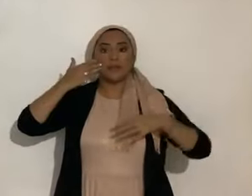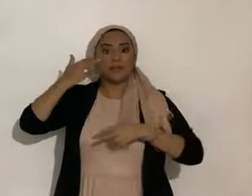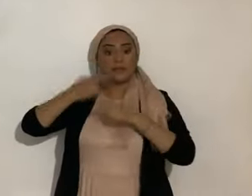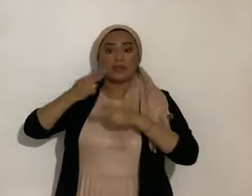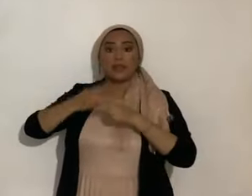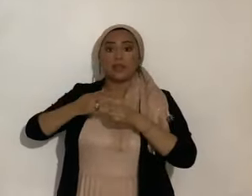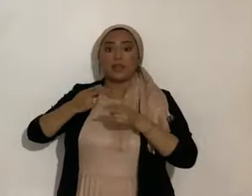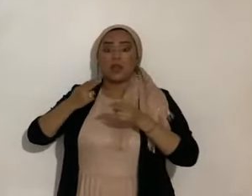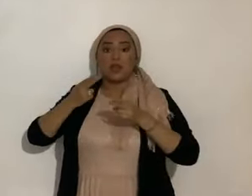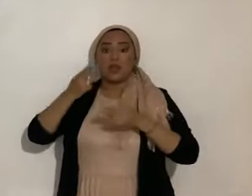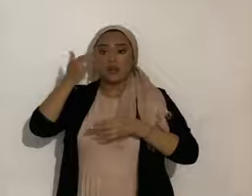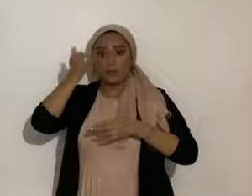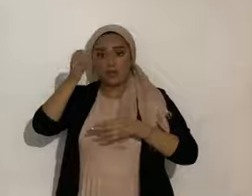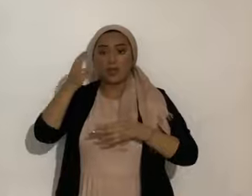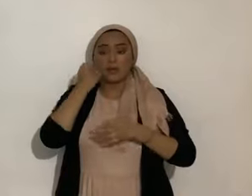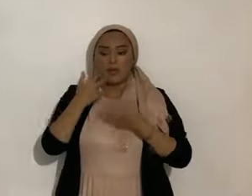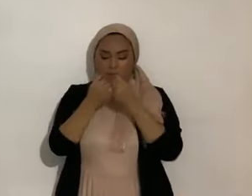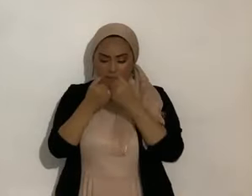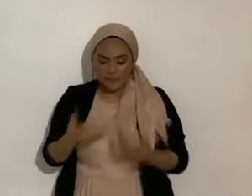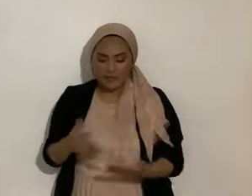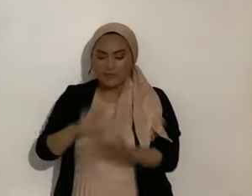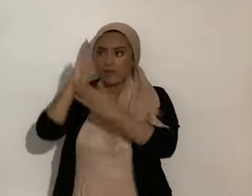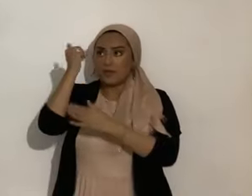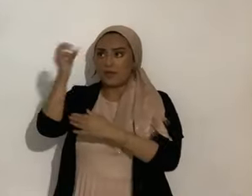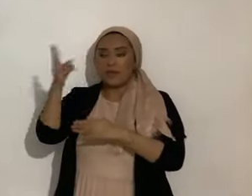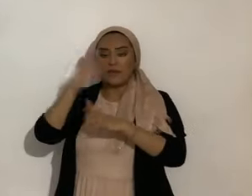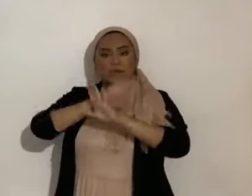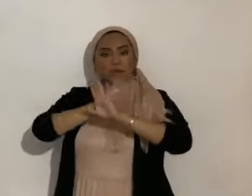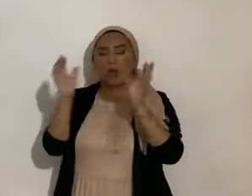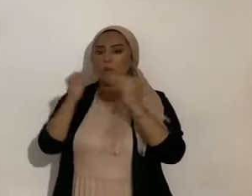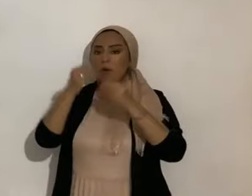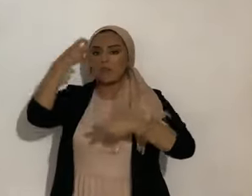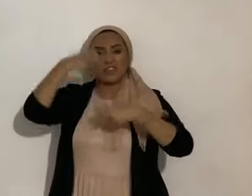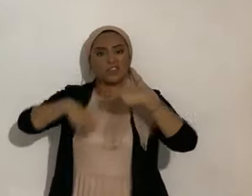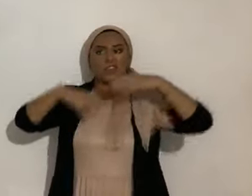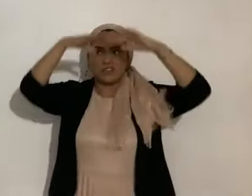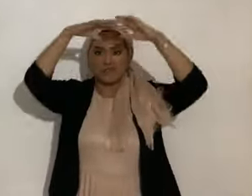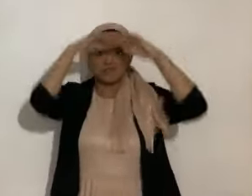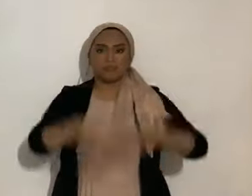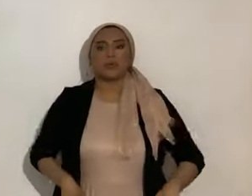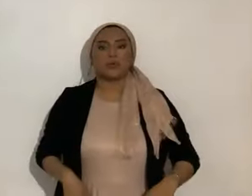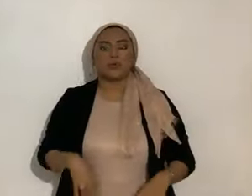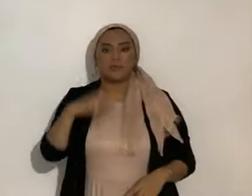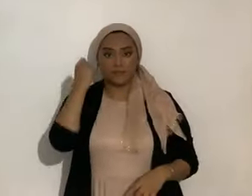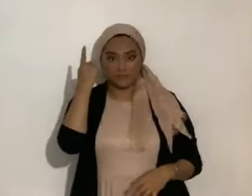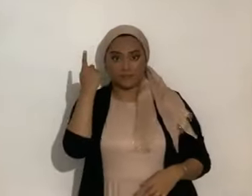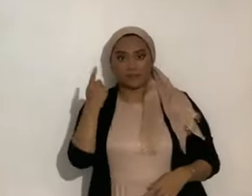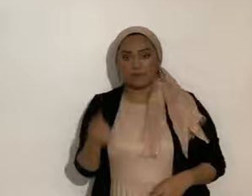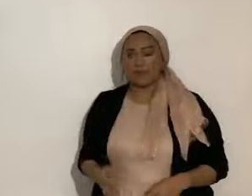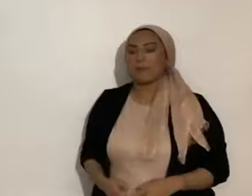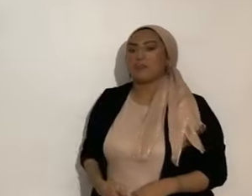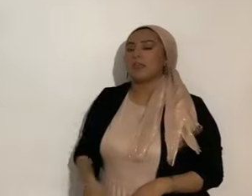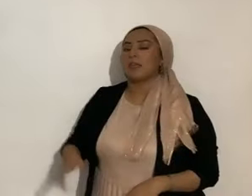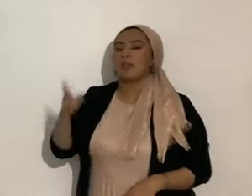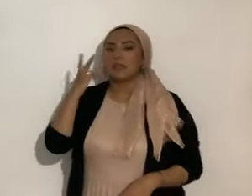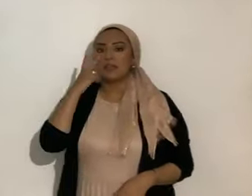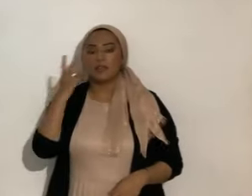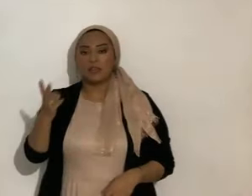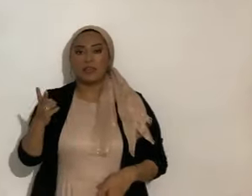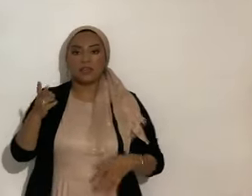quiere rendir a él, a Yahshua, para él ya no habría ese muro. No sé si me estoy dando a entender. Entonces los ojos del cuerpo de